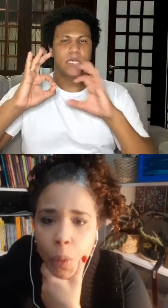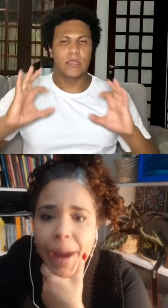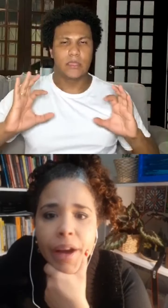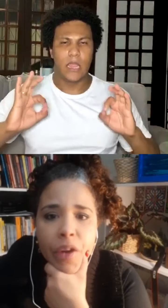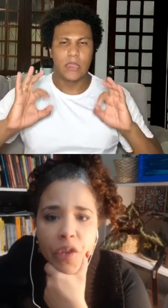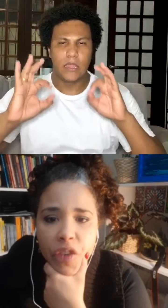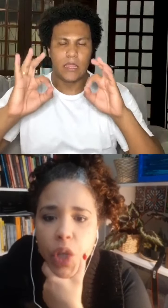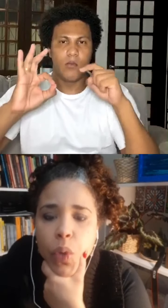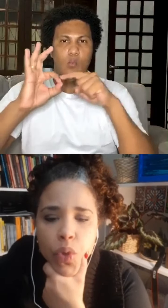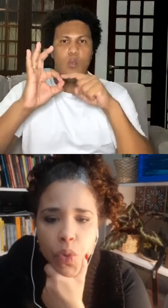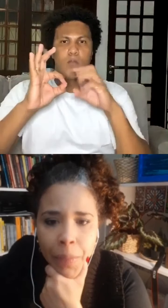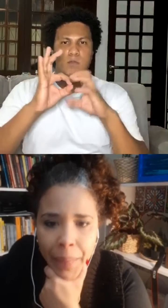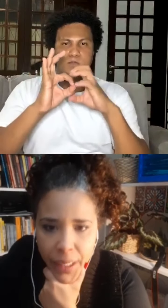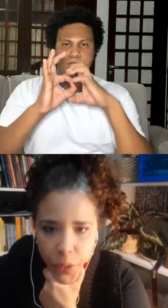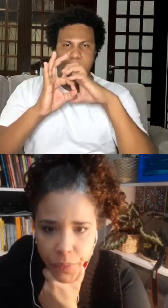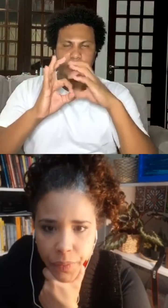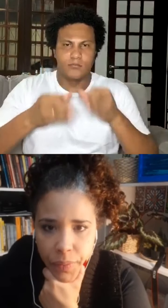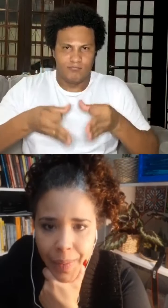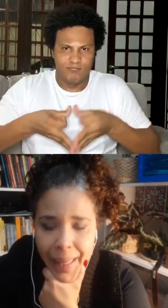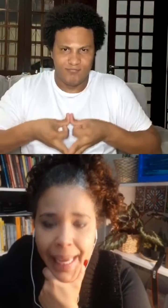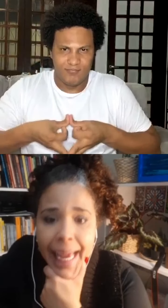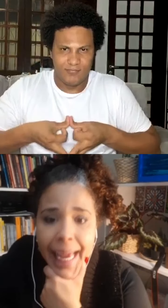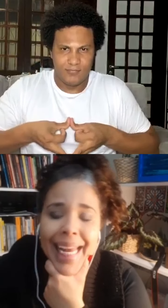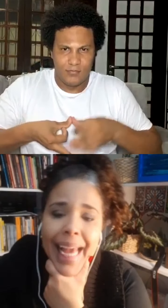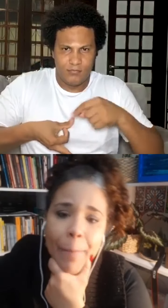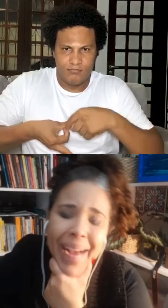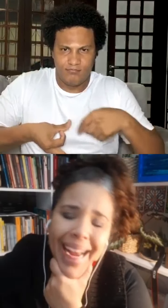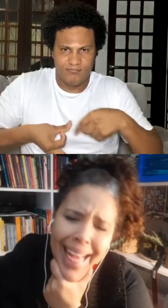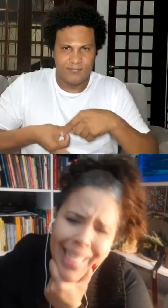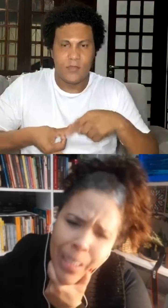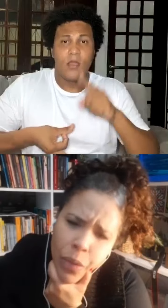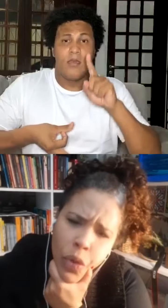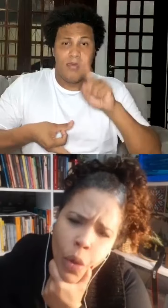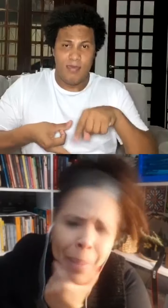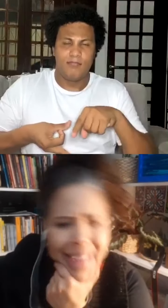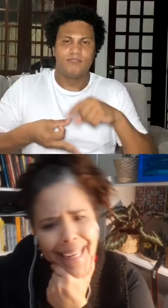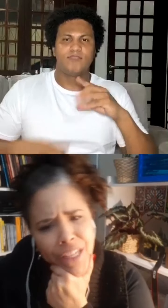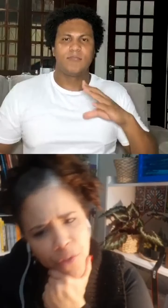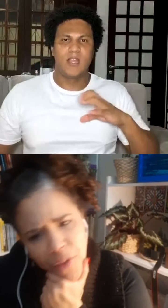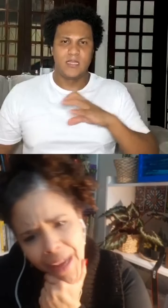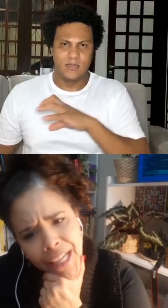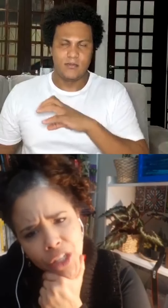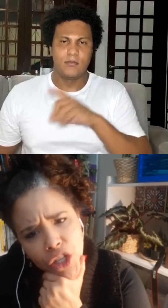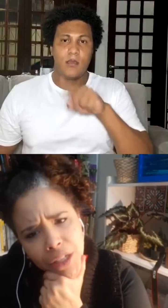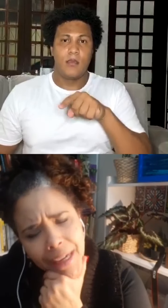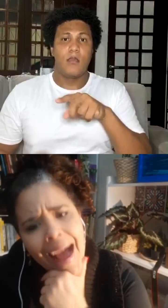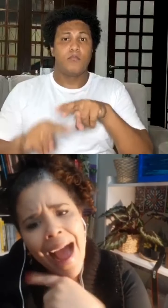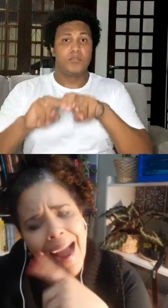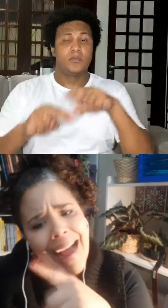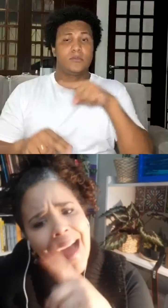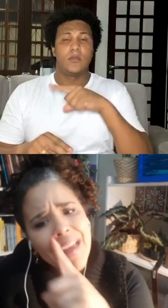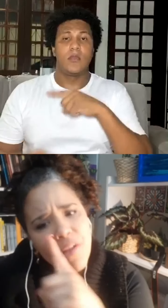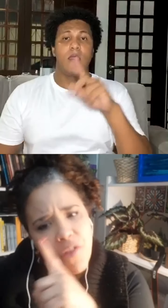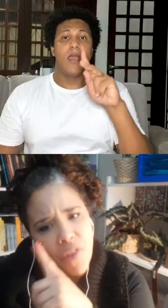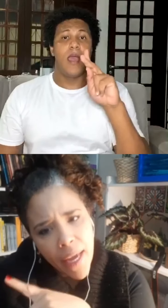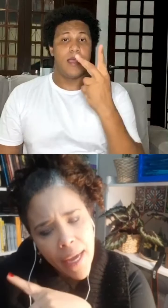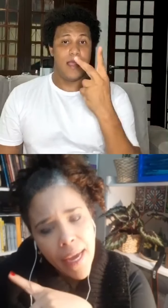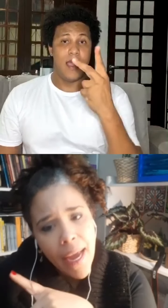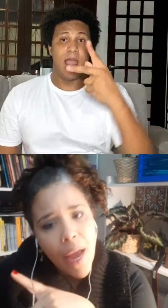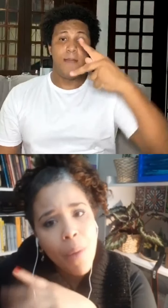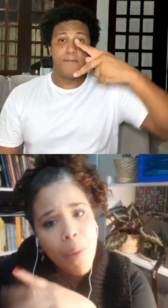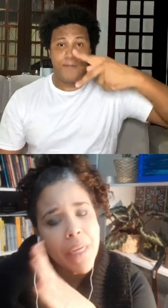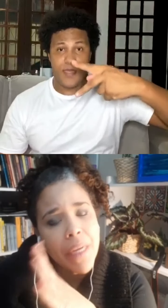papiloma vírus humano. Ele parece o nome, mas ele é diferente. HIV